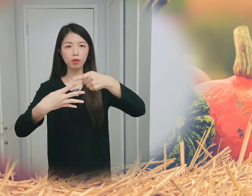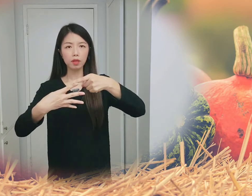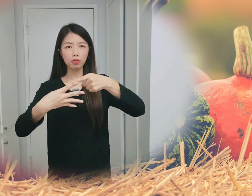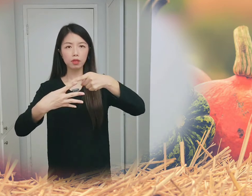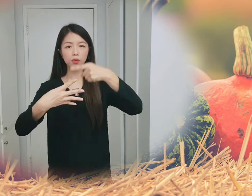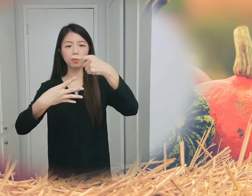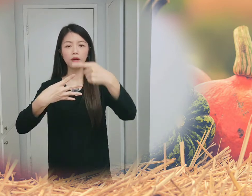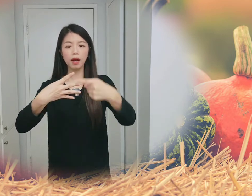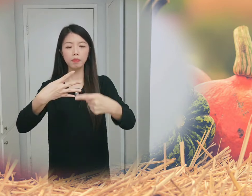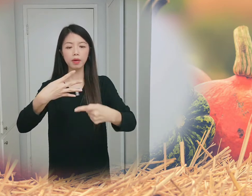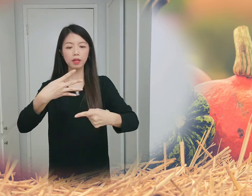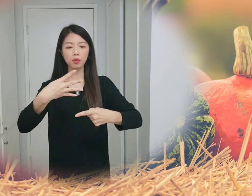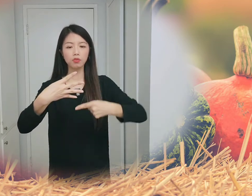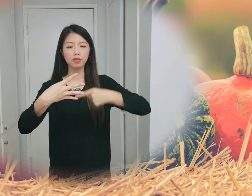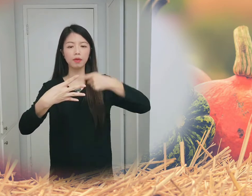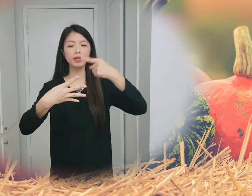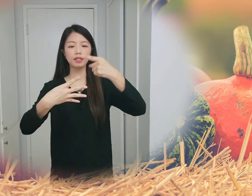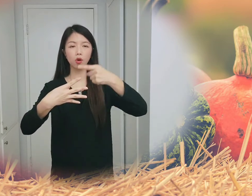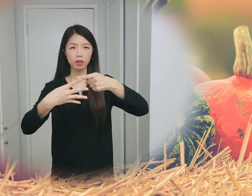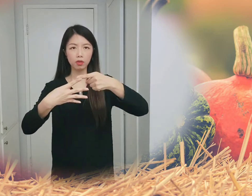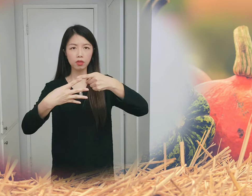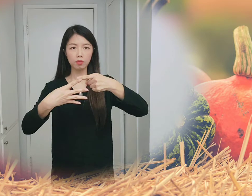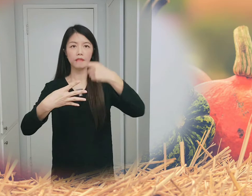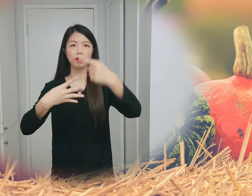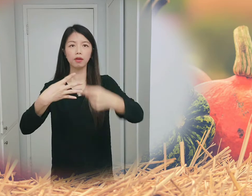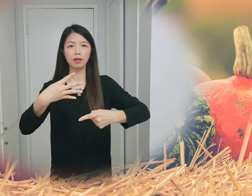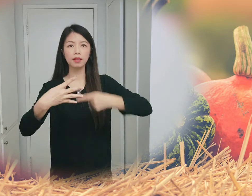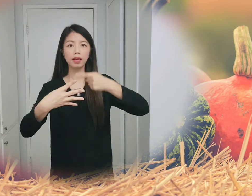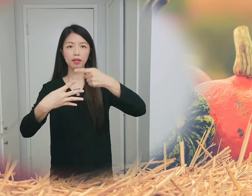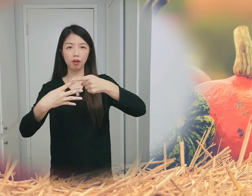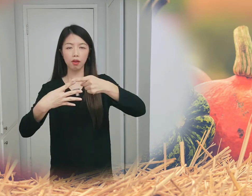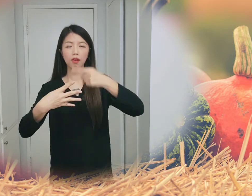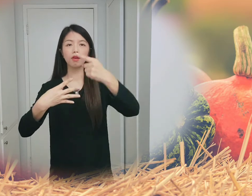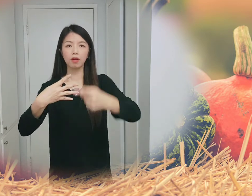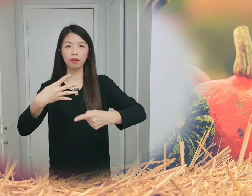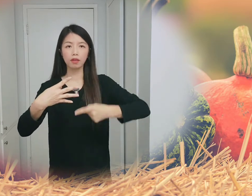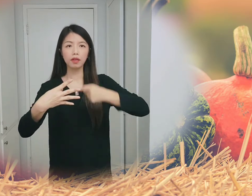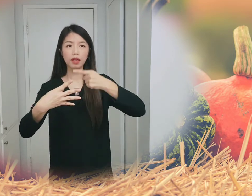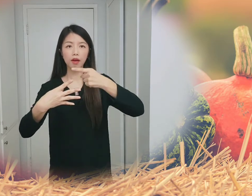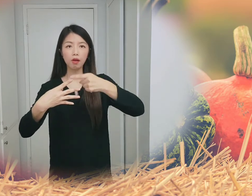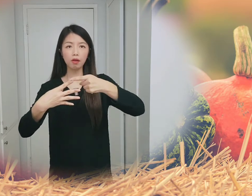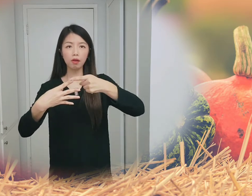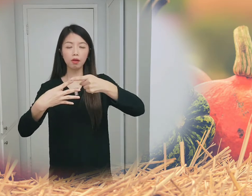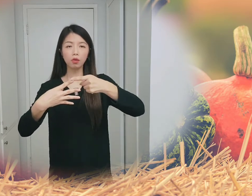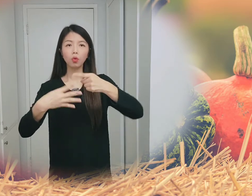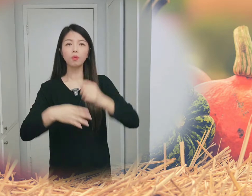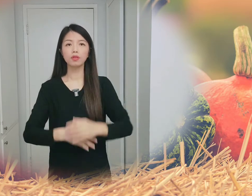한번 터치해 주시고 한 바퀴 돌려 주신 다음에 다시 검지 터치해 주시면 돼요. 사계절,